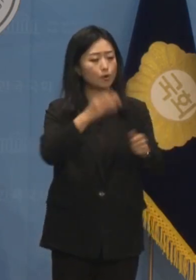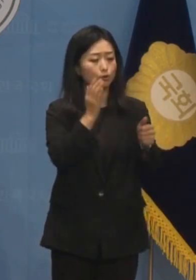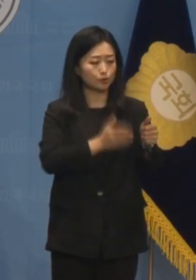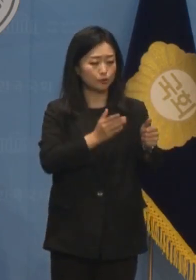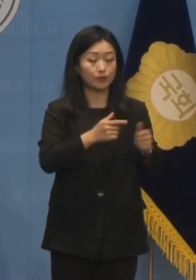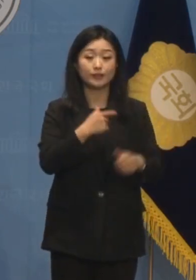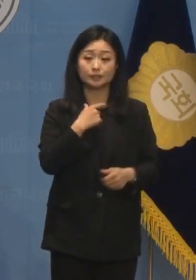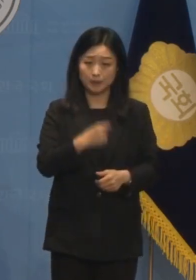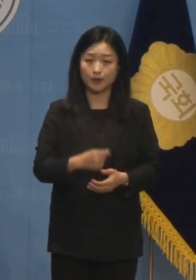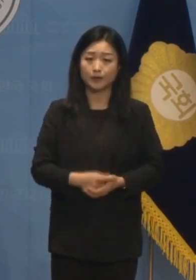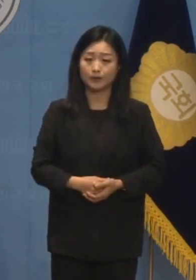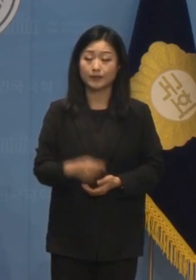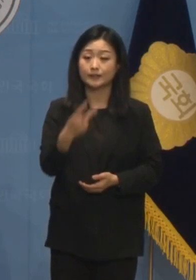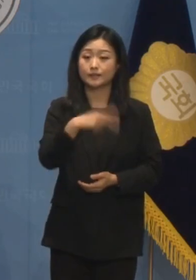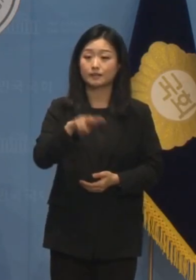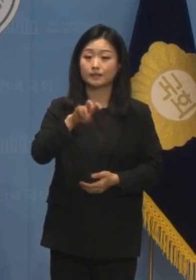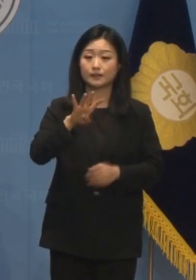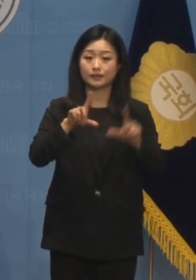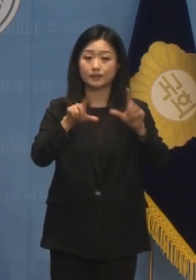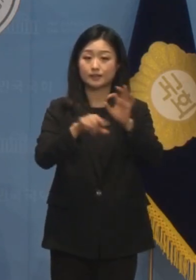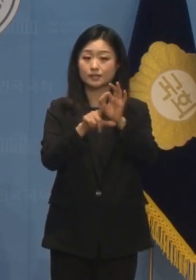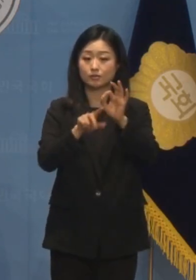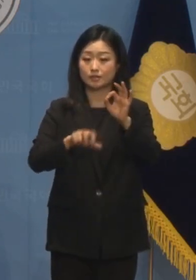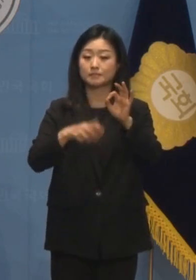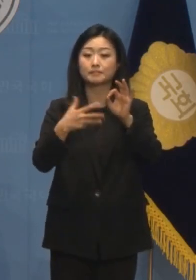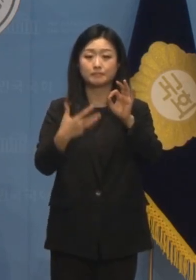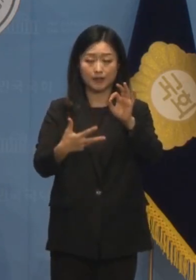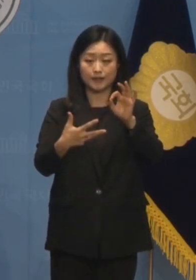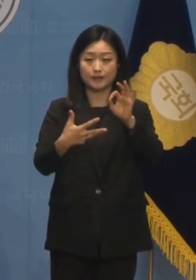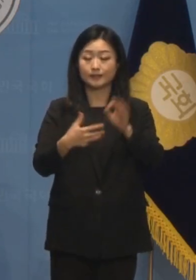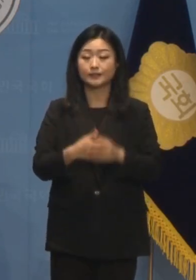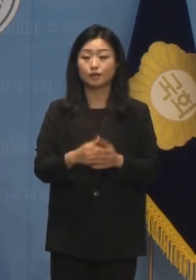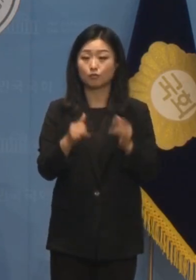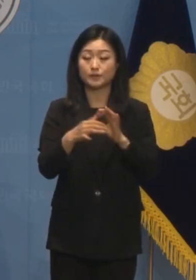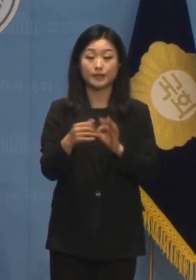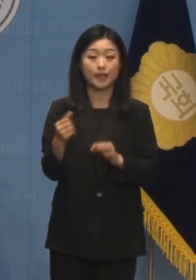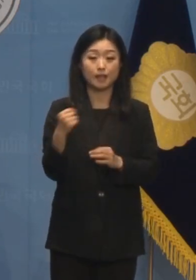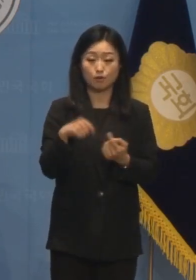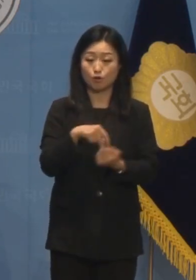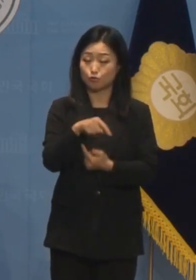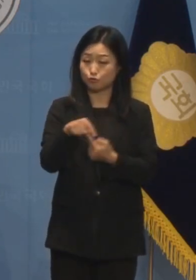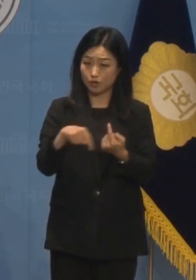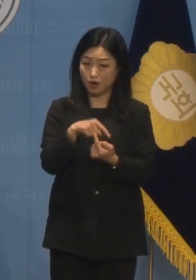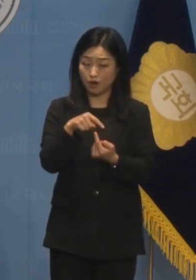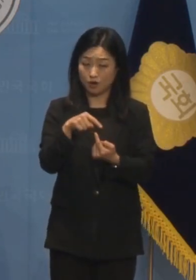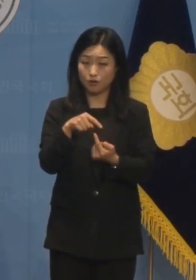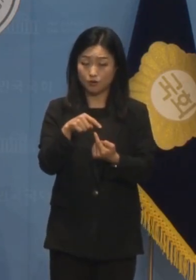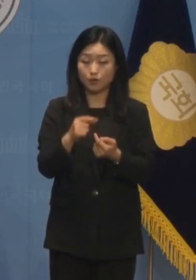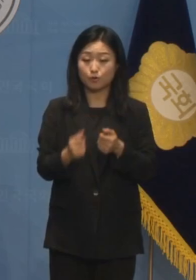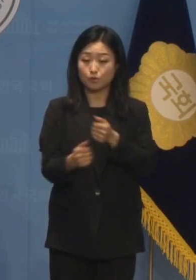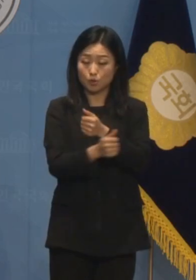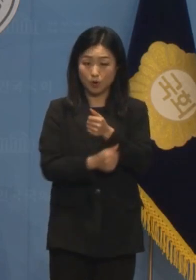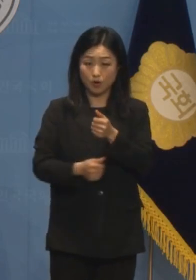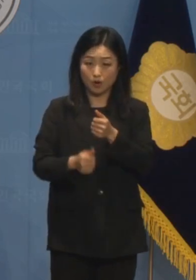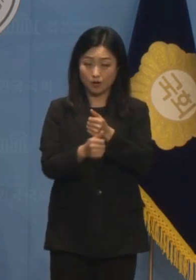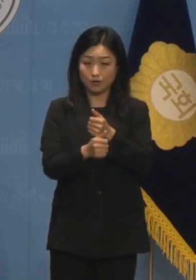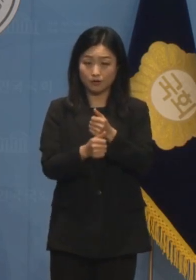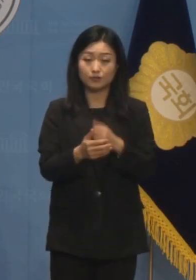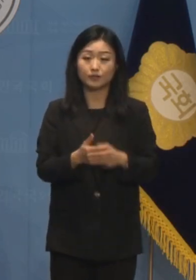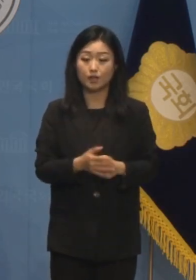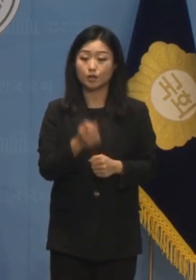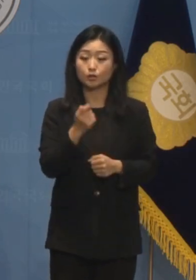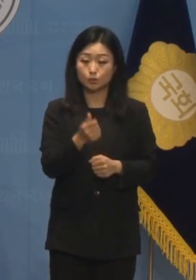촉구합니다 2024년 10월 28일 국민의 임 운영 국회운영위원회 운영